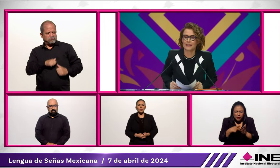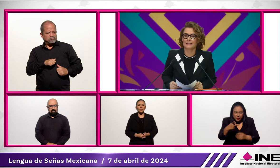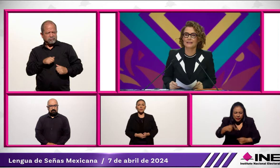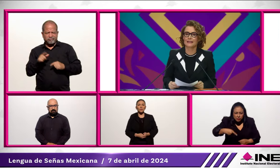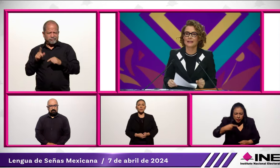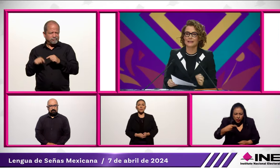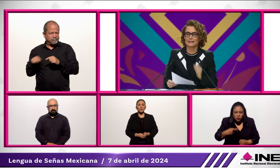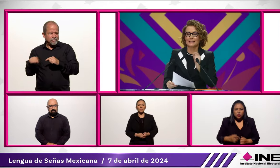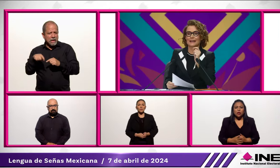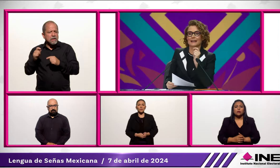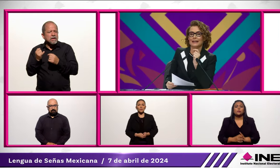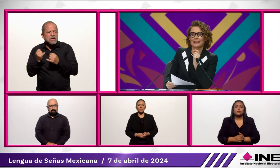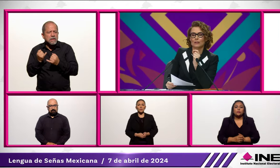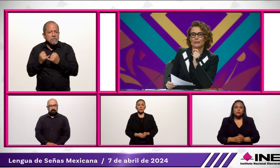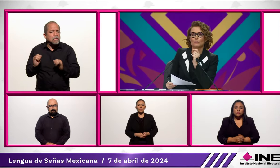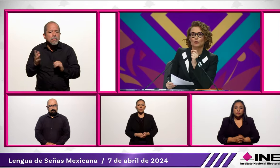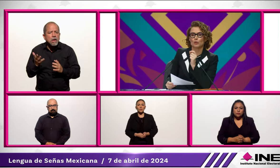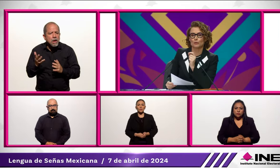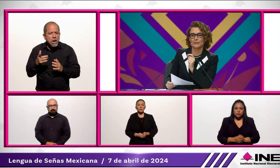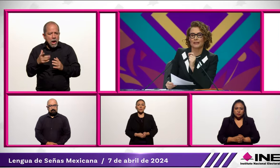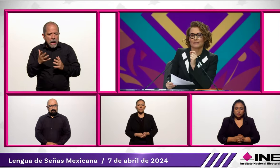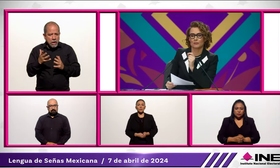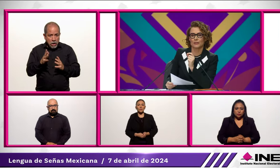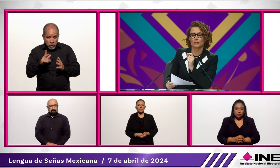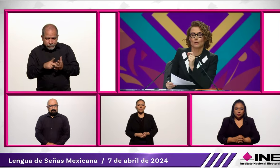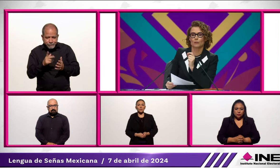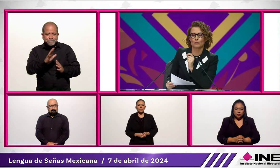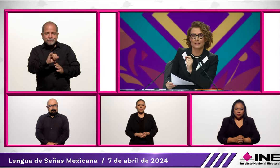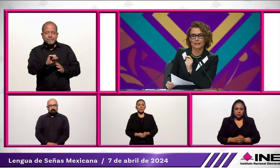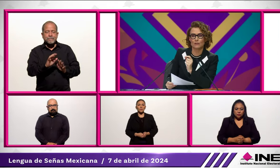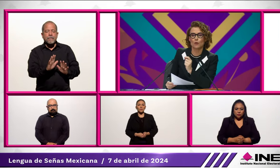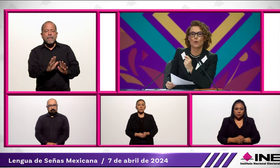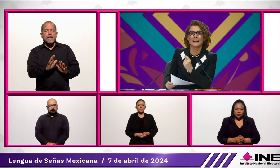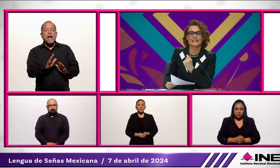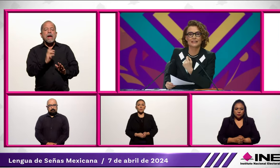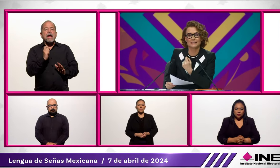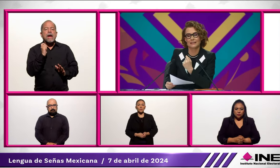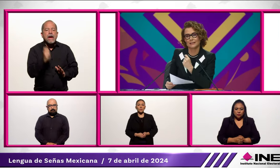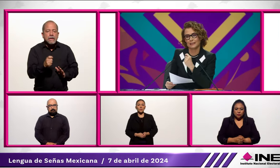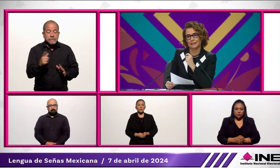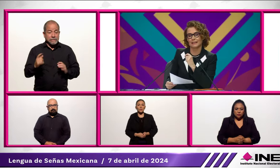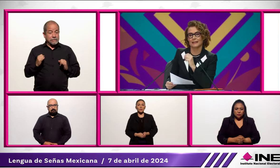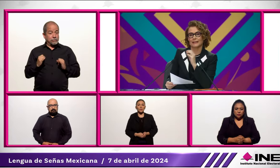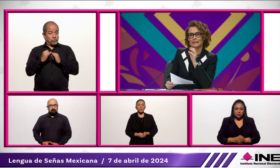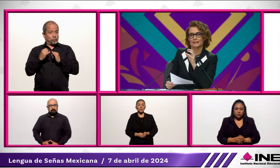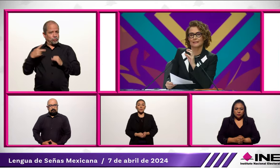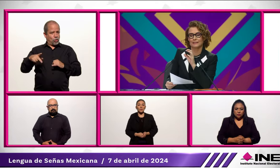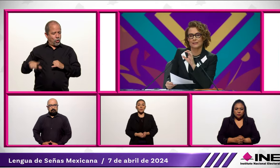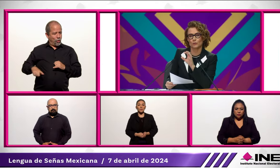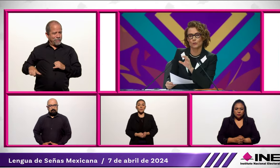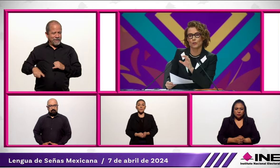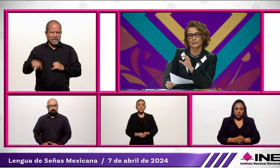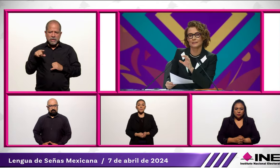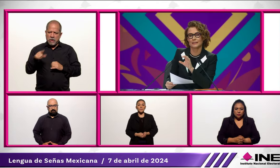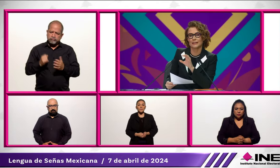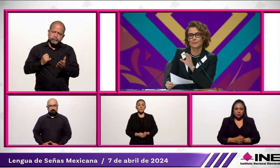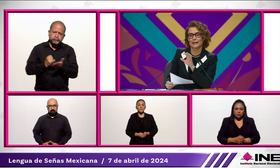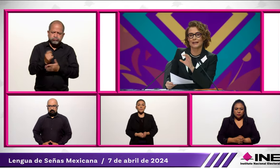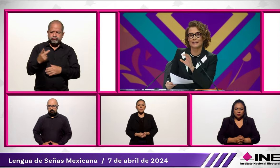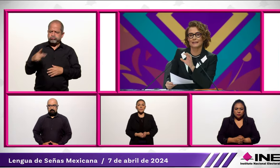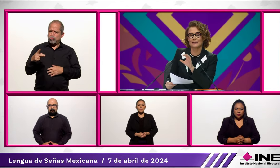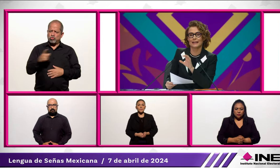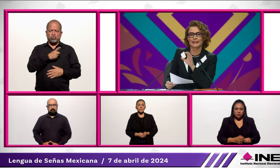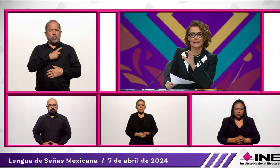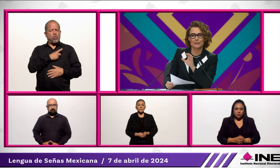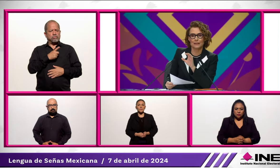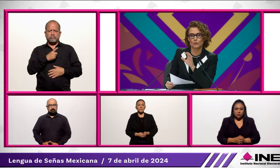Sí. ¿Qué grado de autonomía respecto al gobierno o a quién tienen que tener estas instituciones